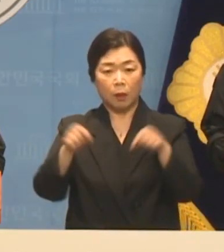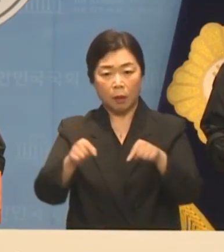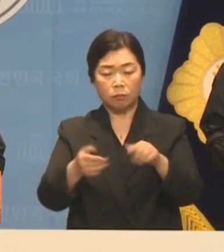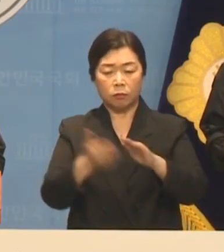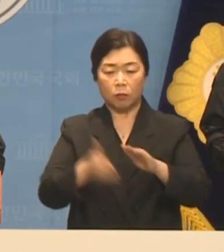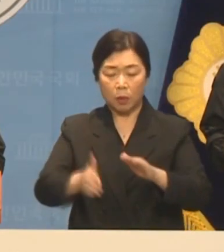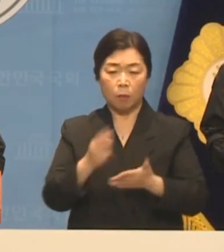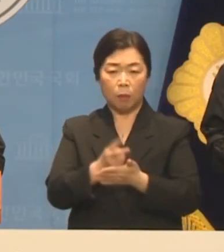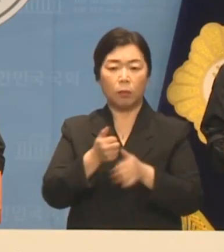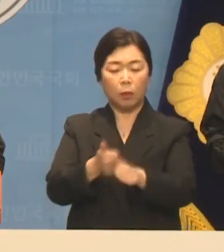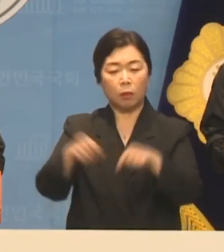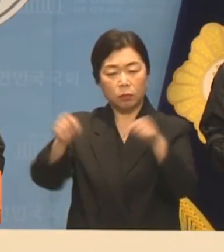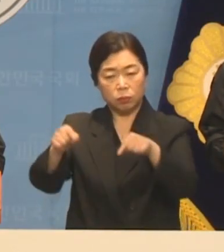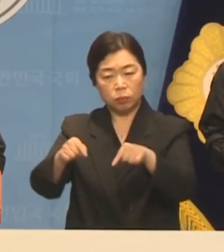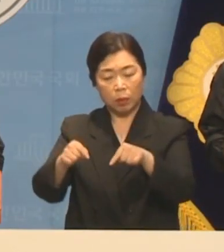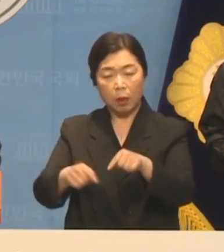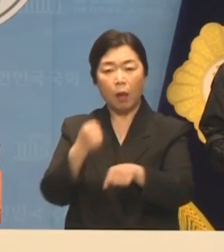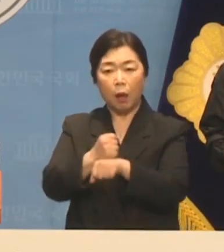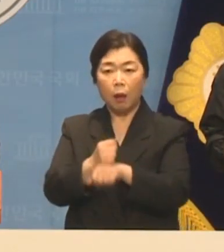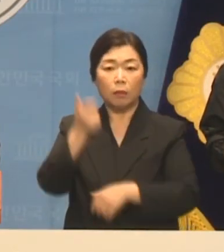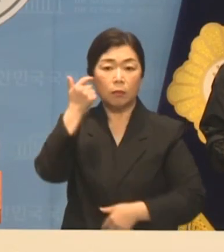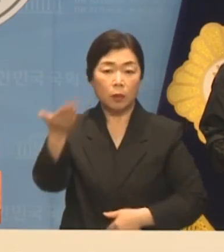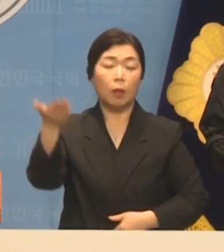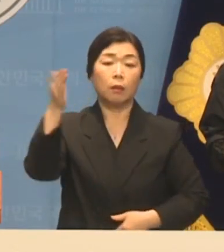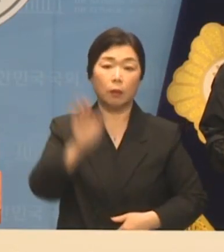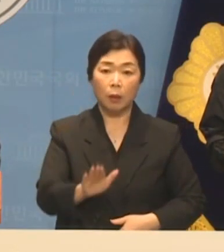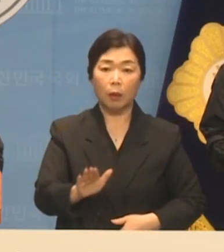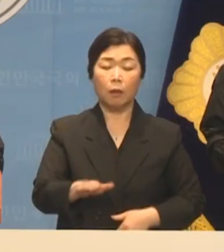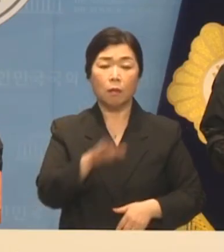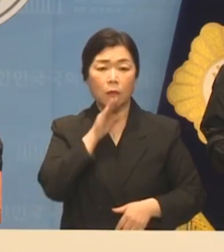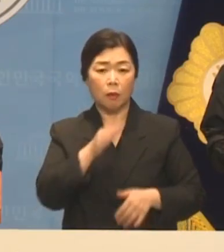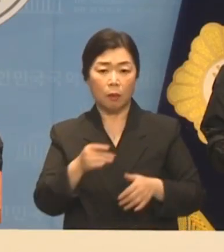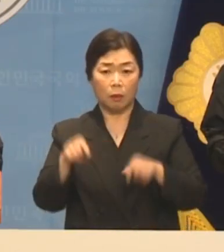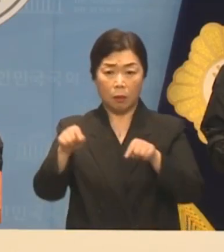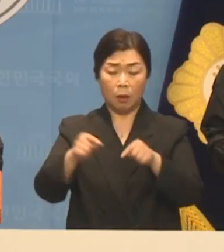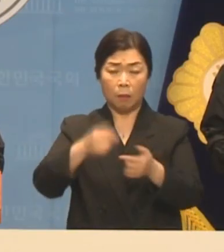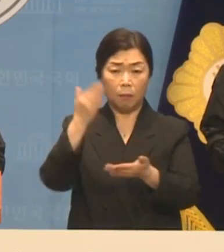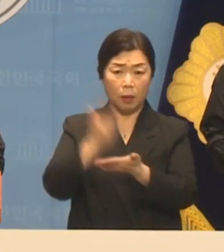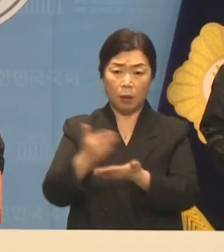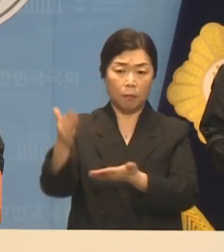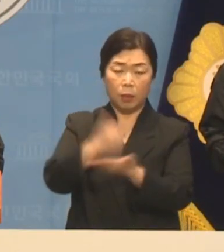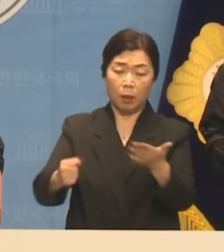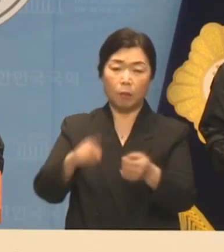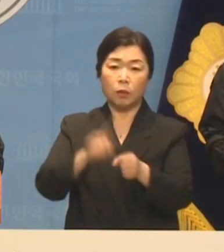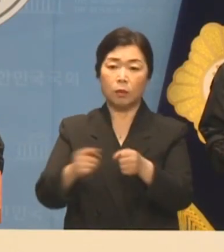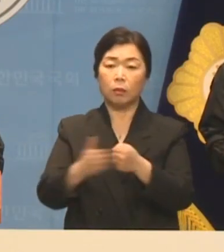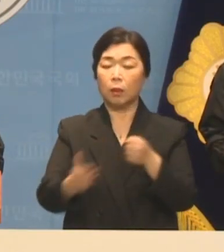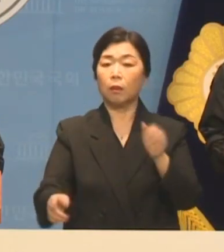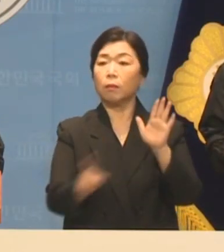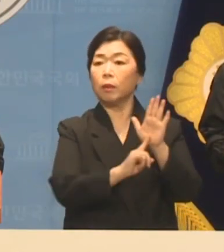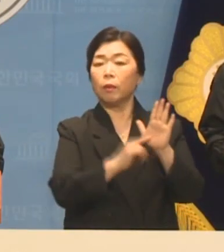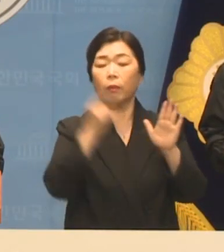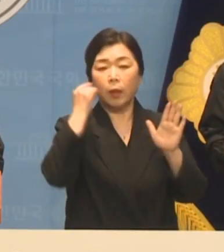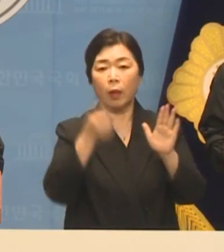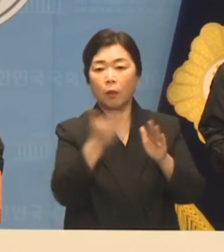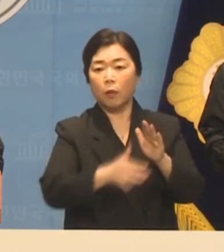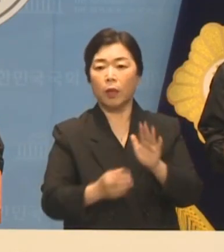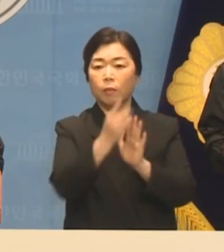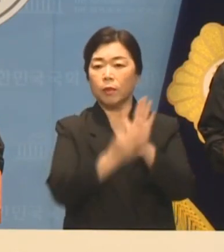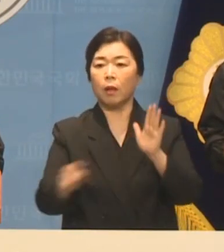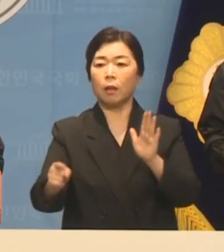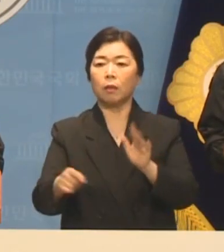된다는 것이 과연 지금 대한민국에서 일어날 수 있는 일입니까? 우리 조합원들은 지난 3월 2주차와